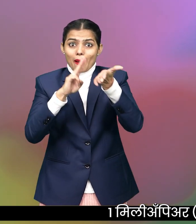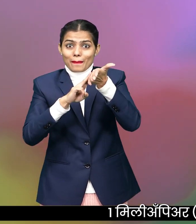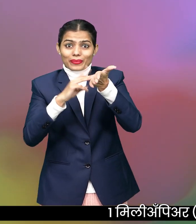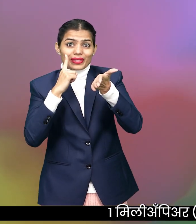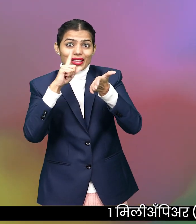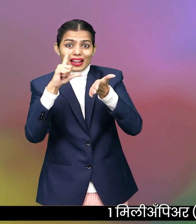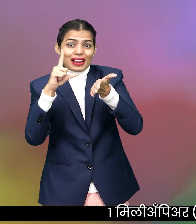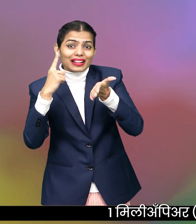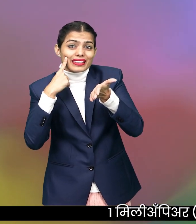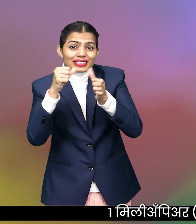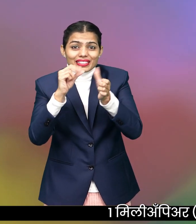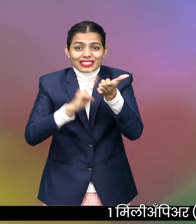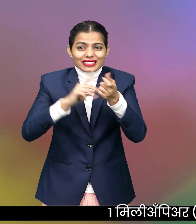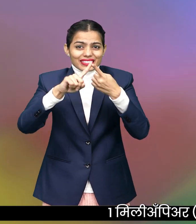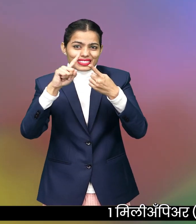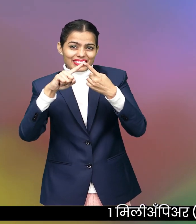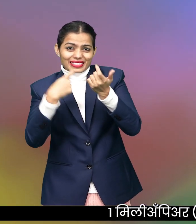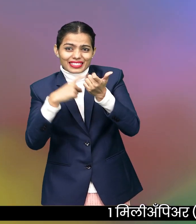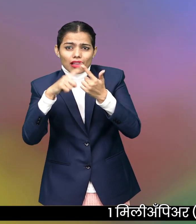310 कॅरेट वजा 3.